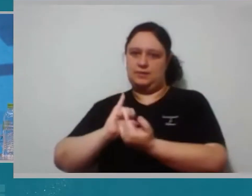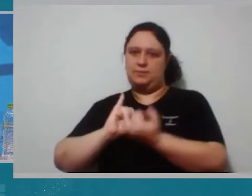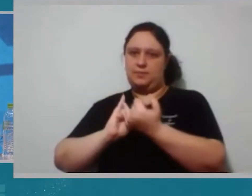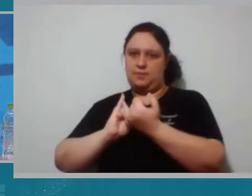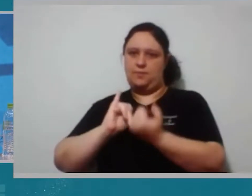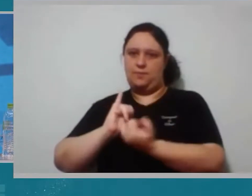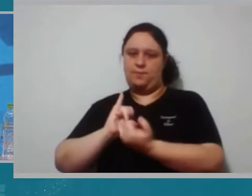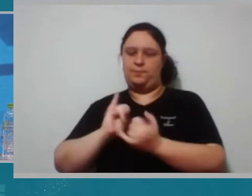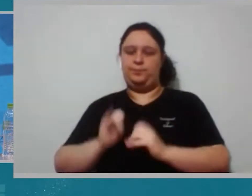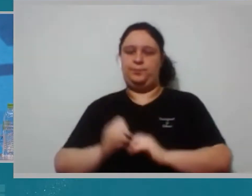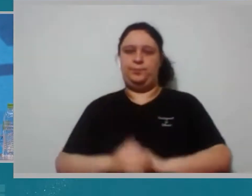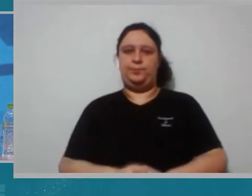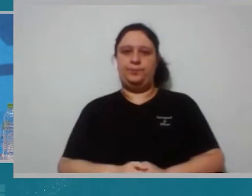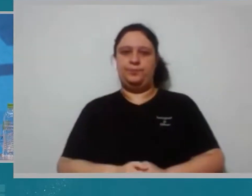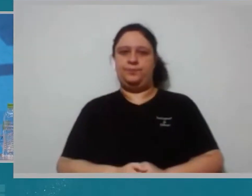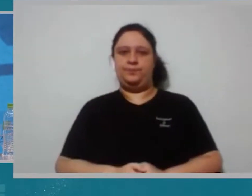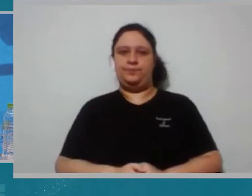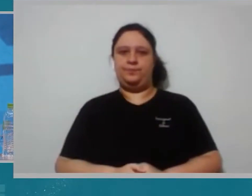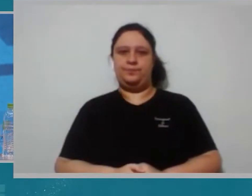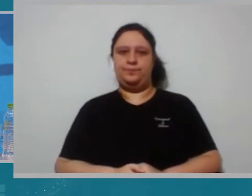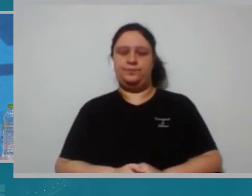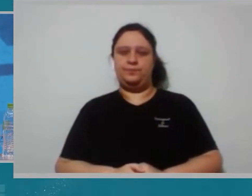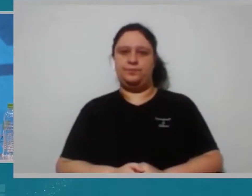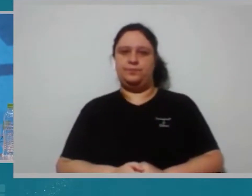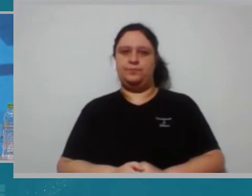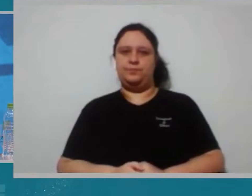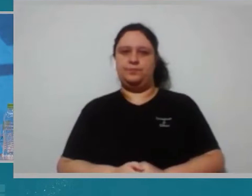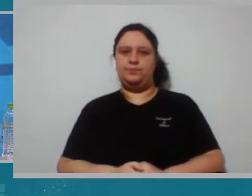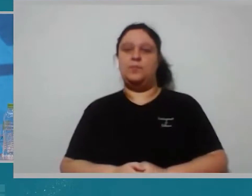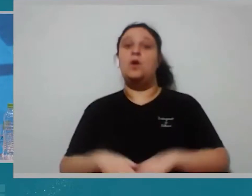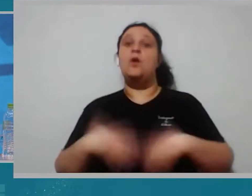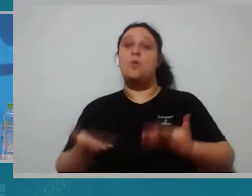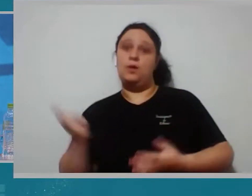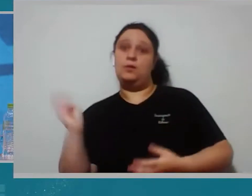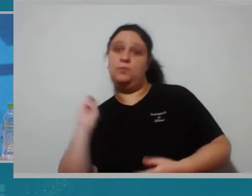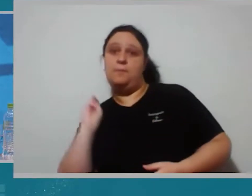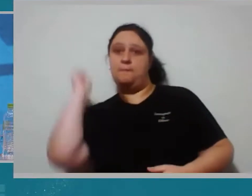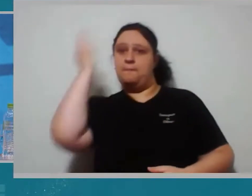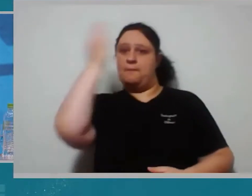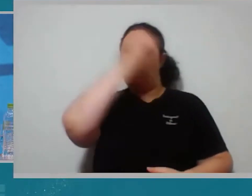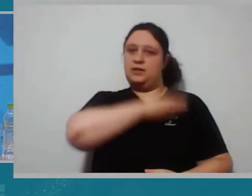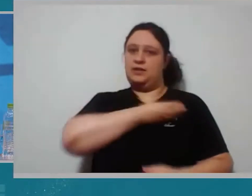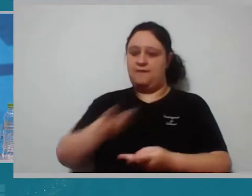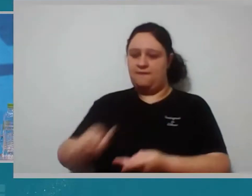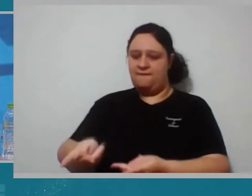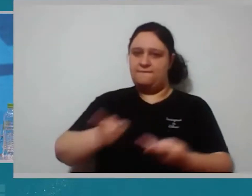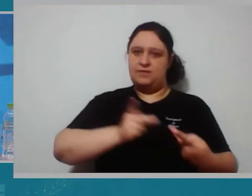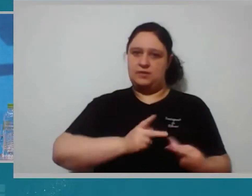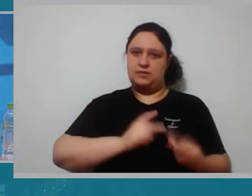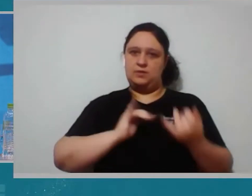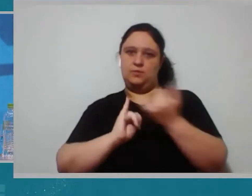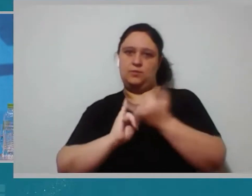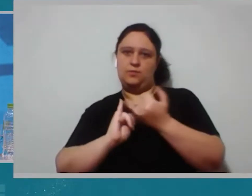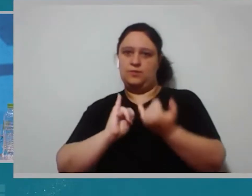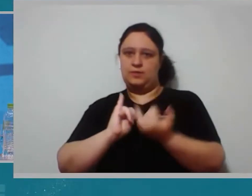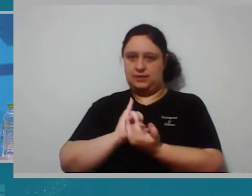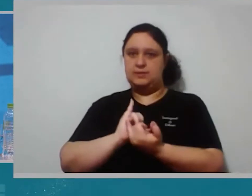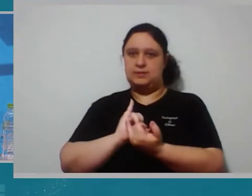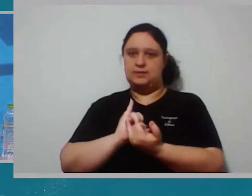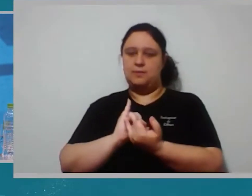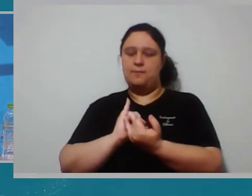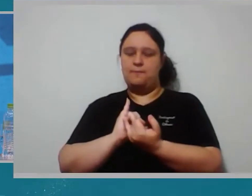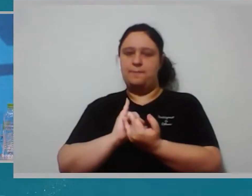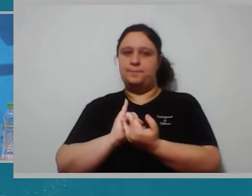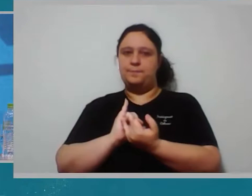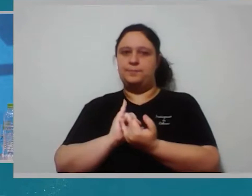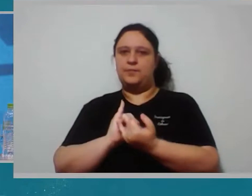Naquele dia, dispondo-se Maria, foi apressadamente à região montanhosa, é uma cidade de Judá. Entrou na